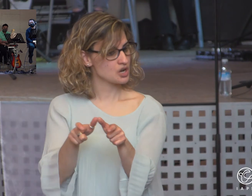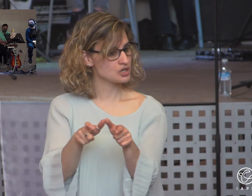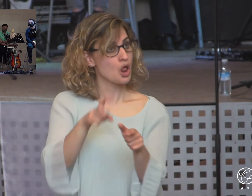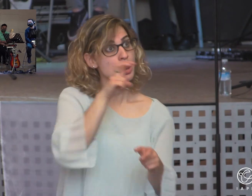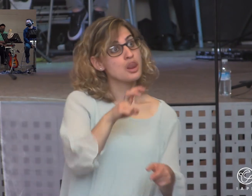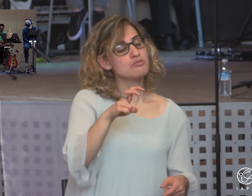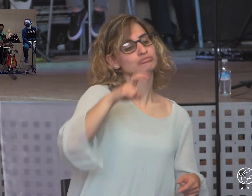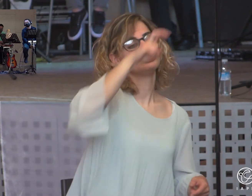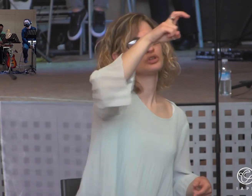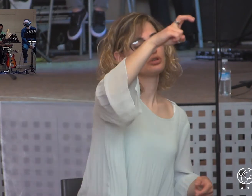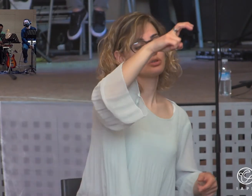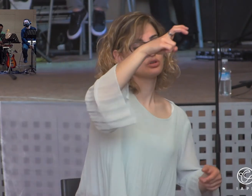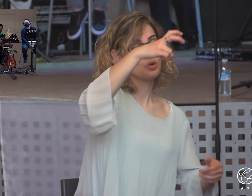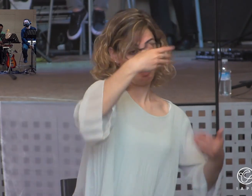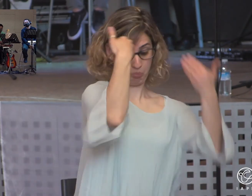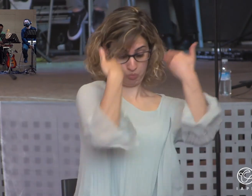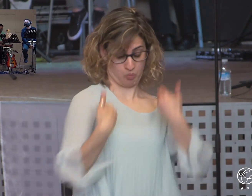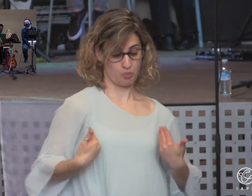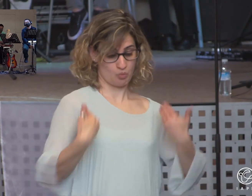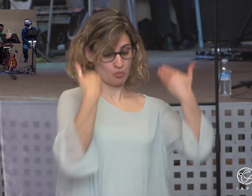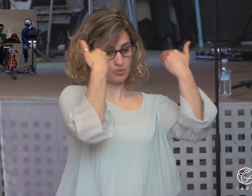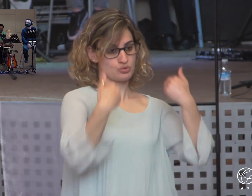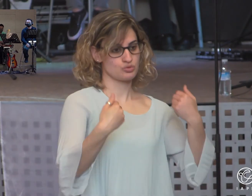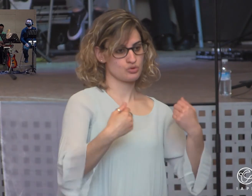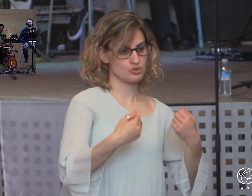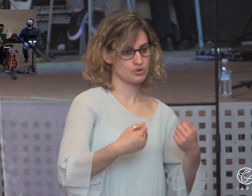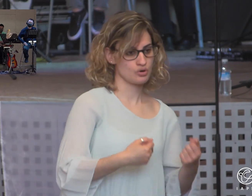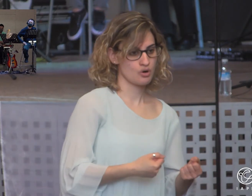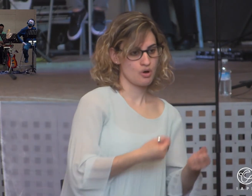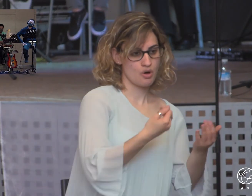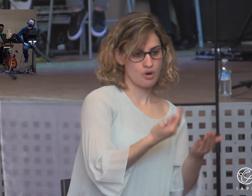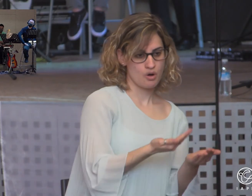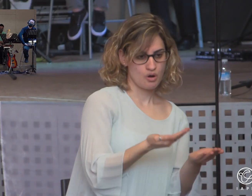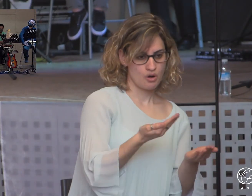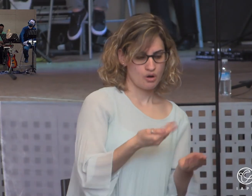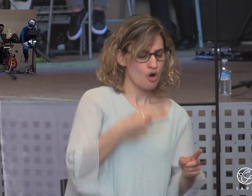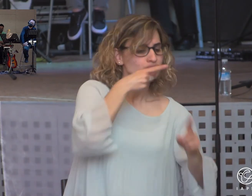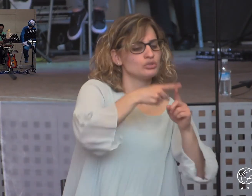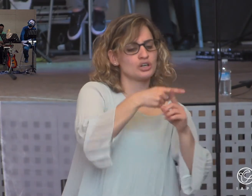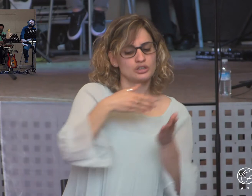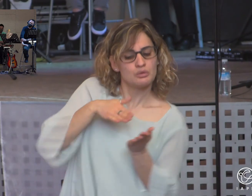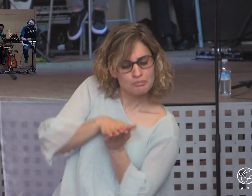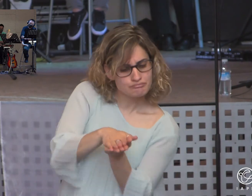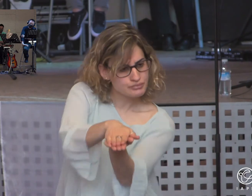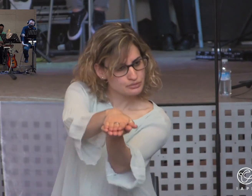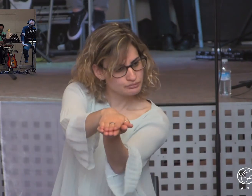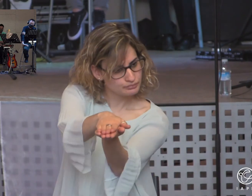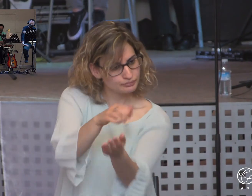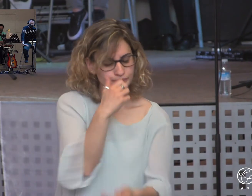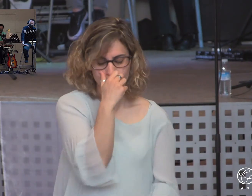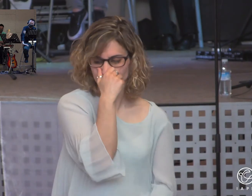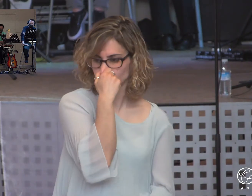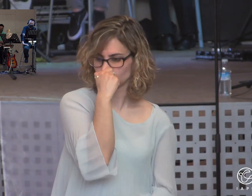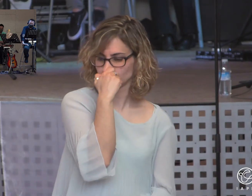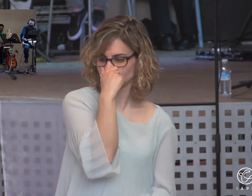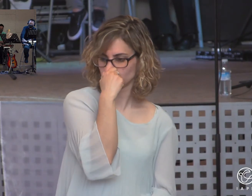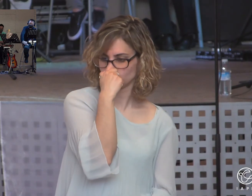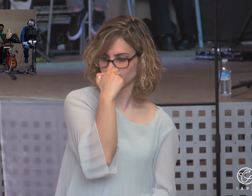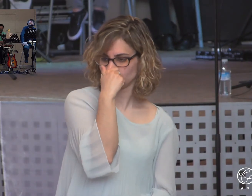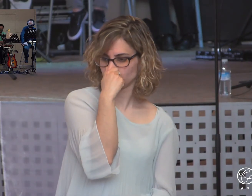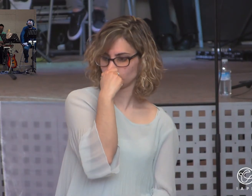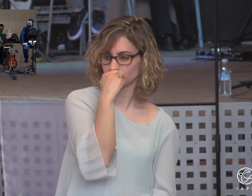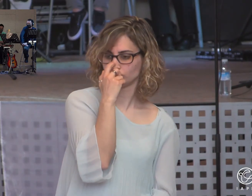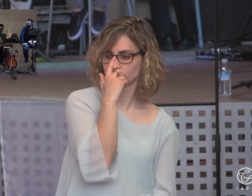Y un día como hoy, domingo de resurrección, Mateo